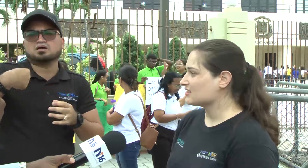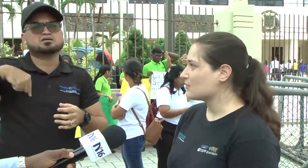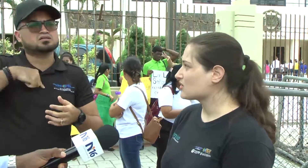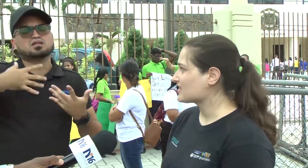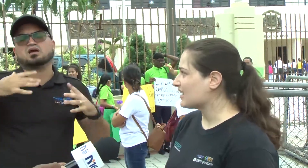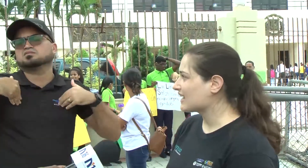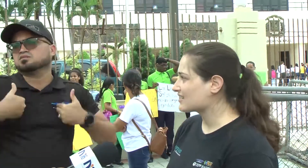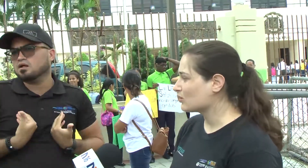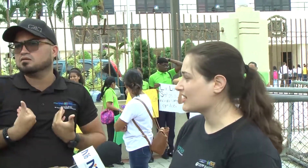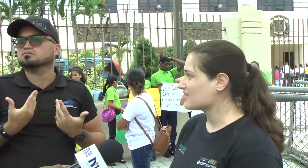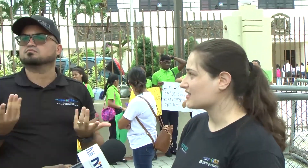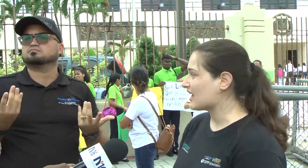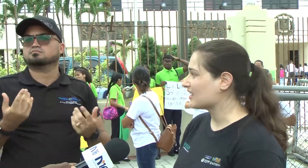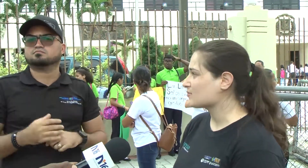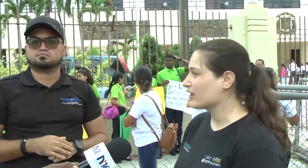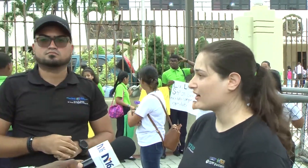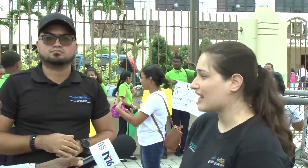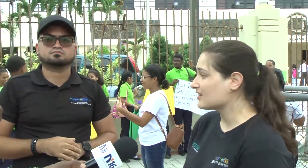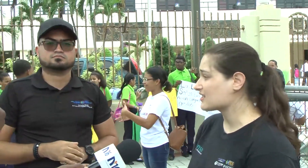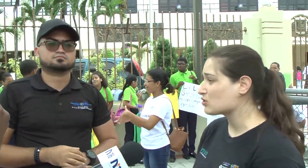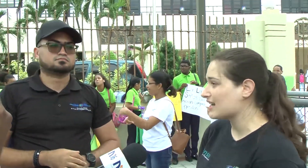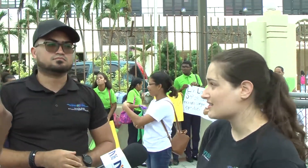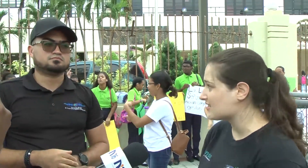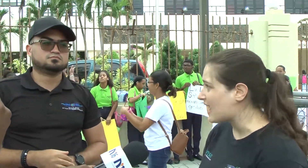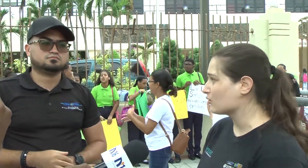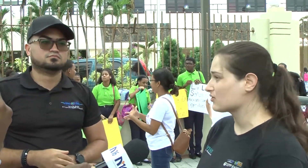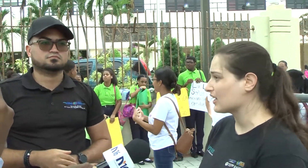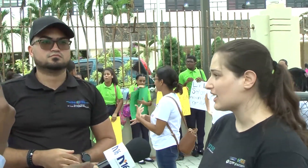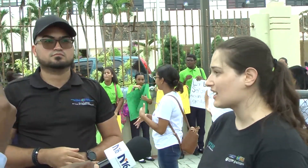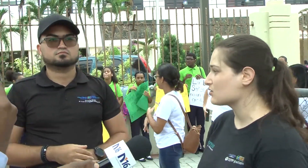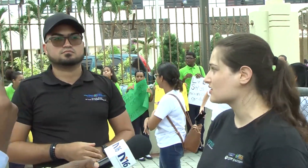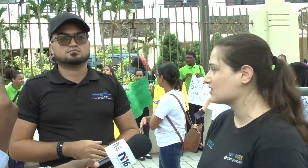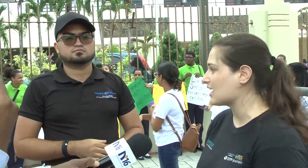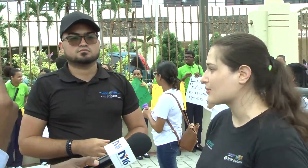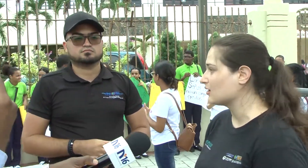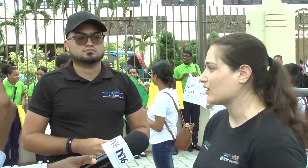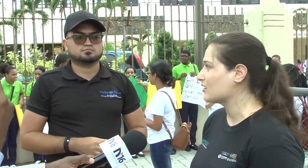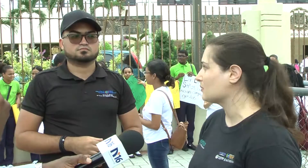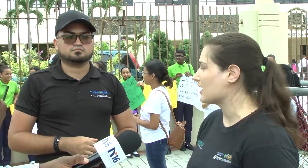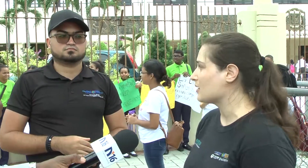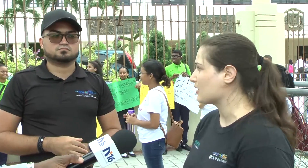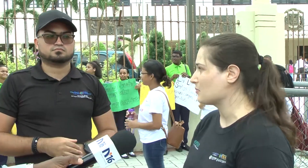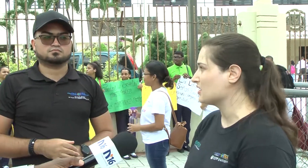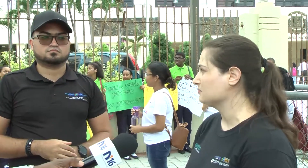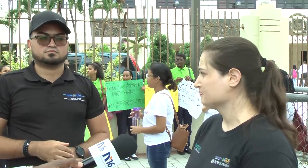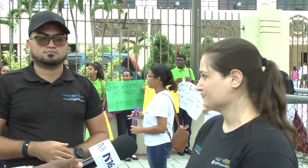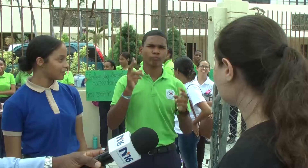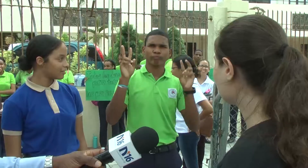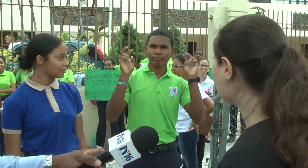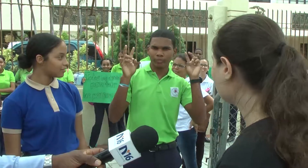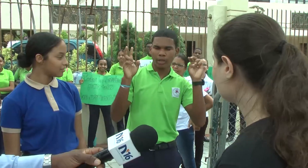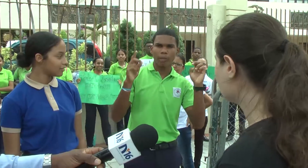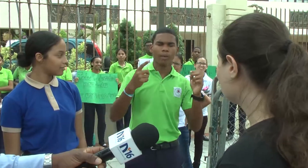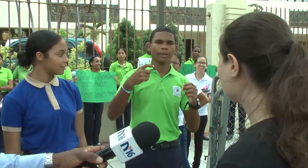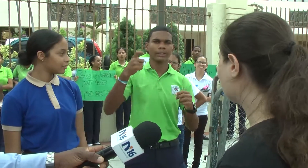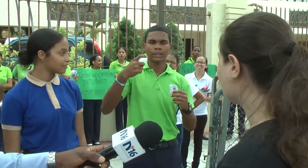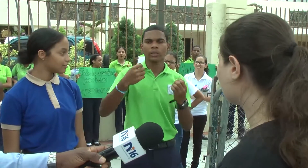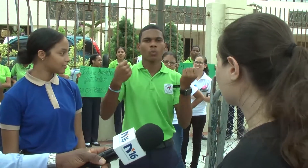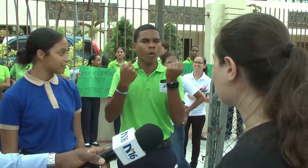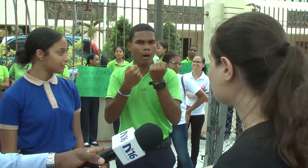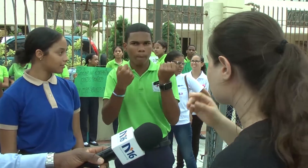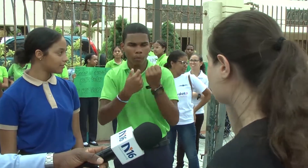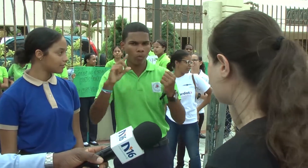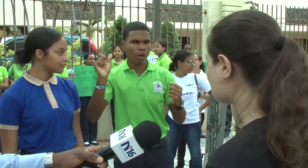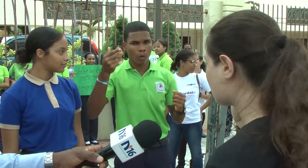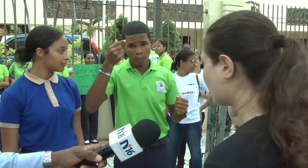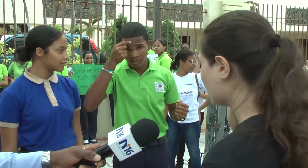que necesitamos esta ley, que es una necesidad que fue urgente. Estamos cansados de que ellos siempre lo dejan de permitir. Estoy aquí